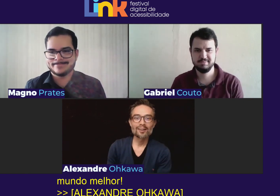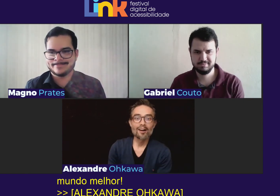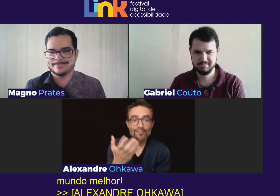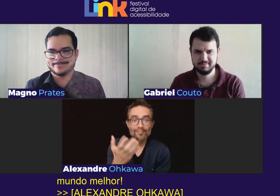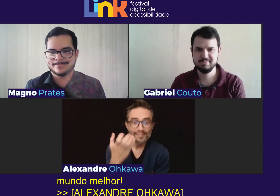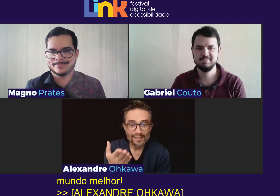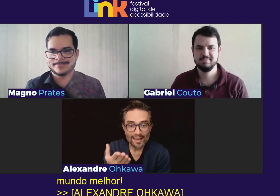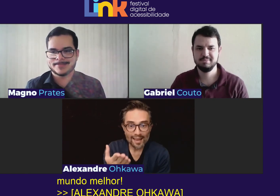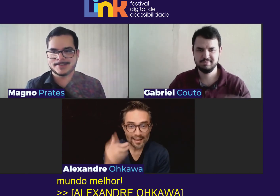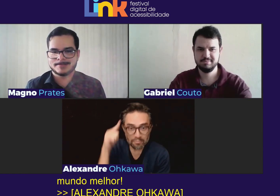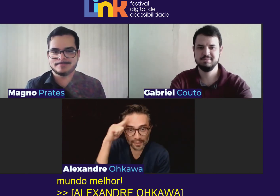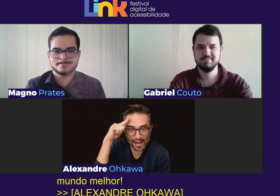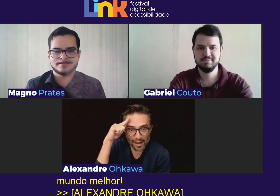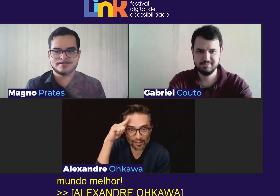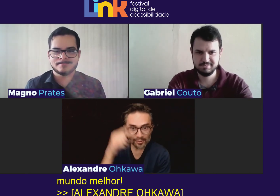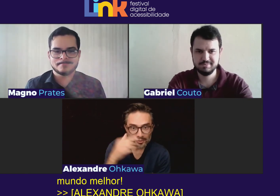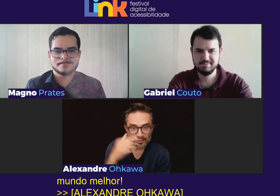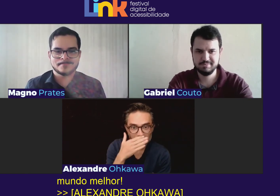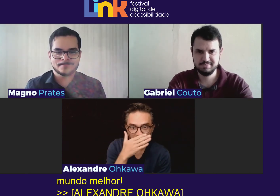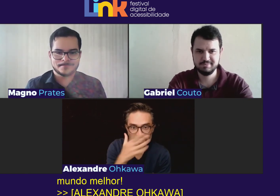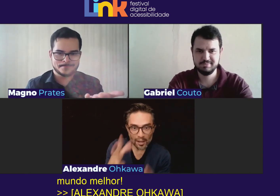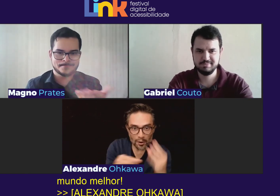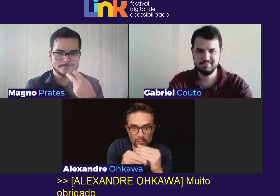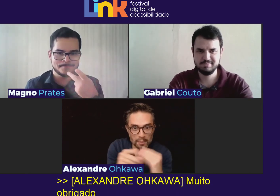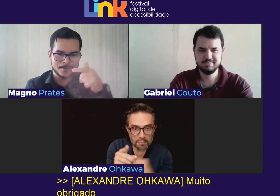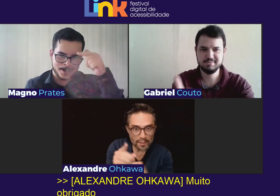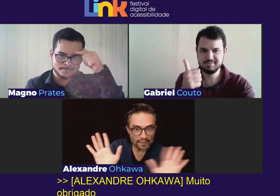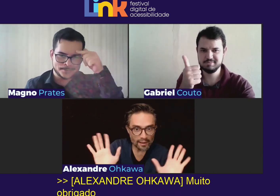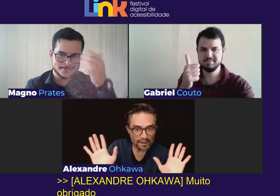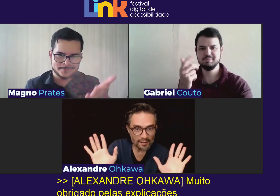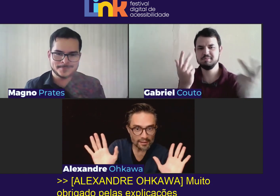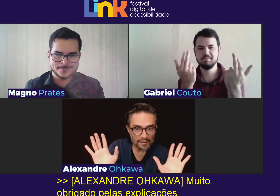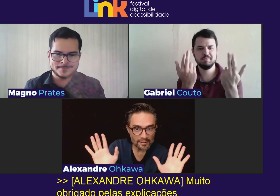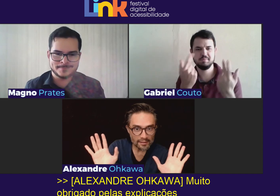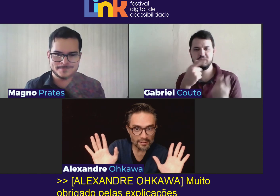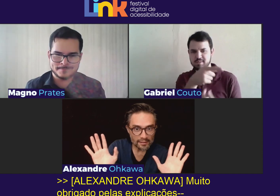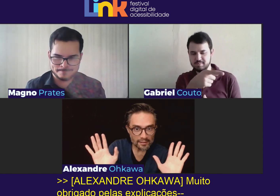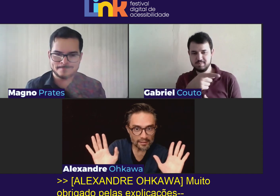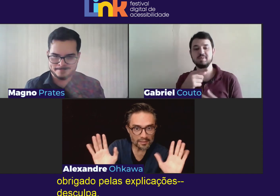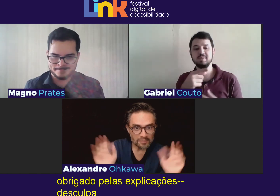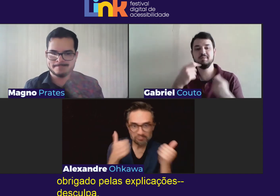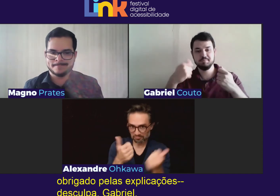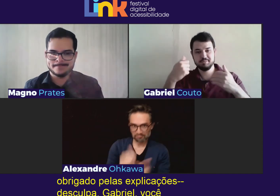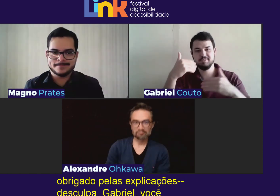Muito obrigada pelas explicações. Desculpa, Gabriel, você quer falar alguma coisa? Quer complementar?